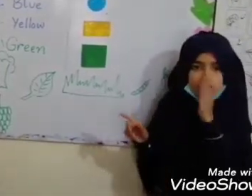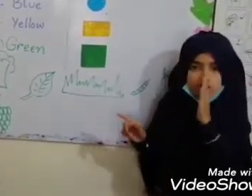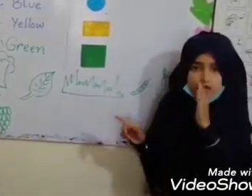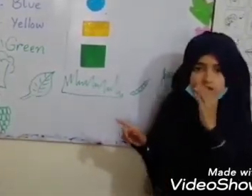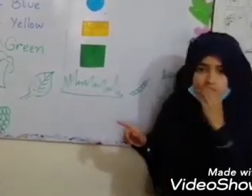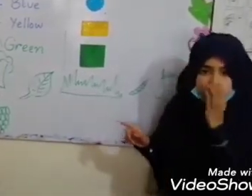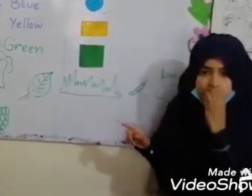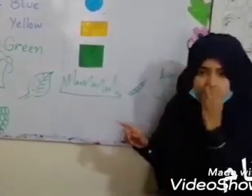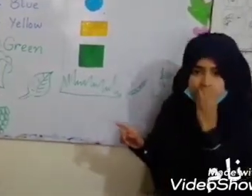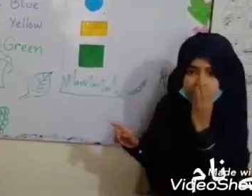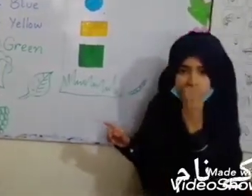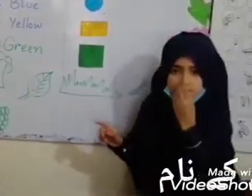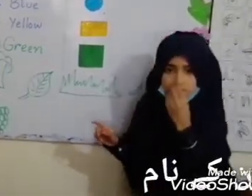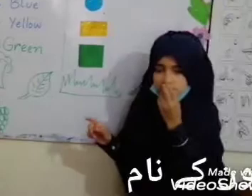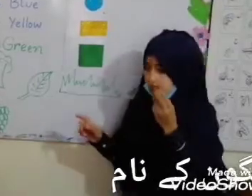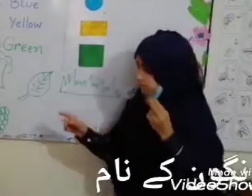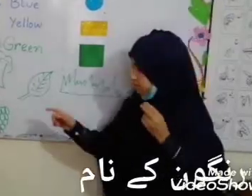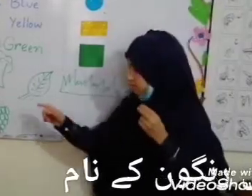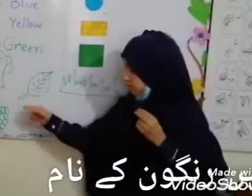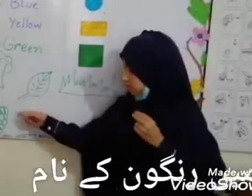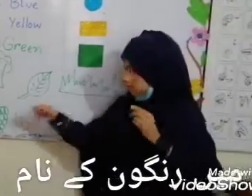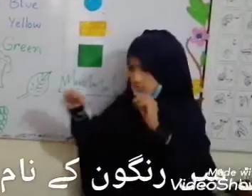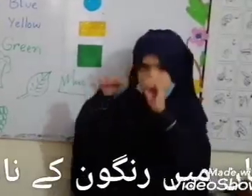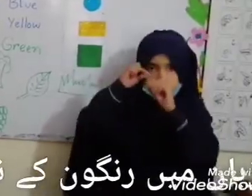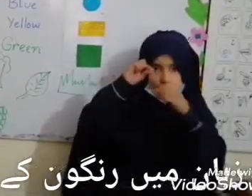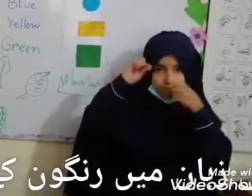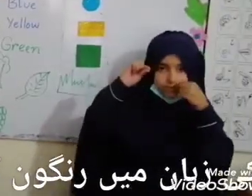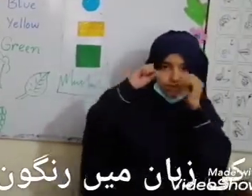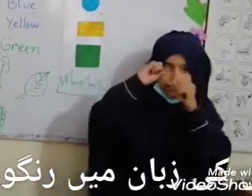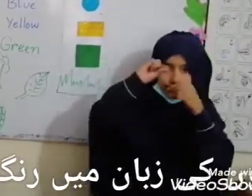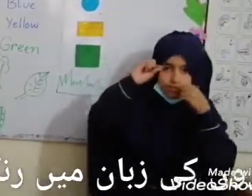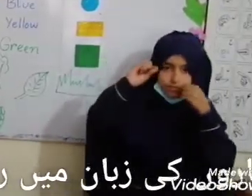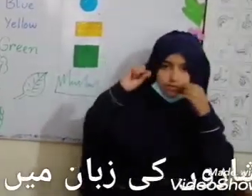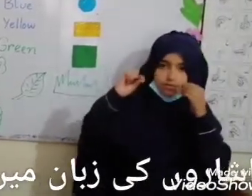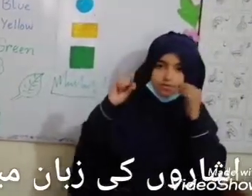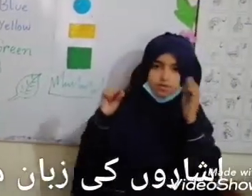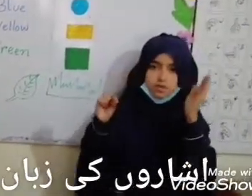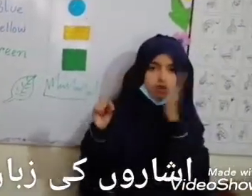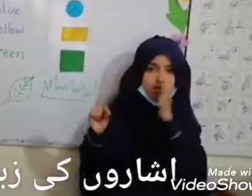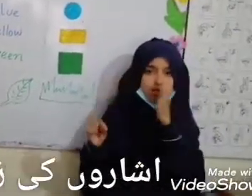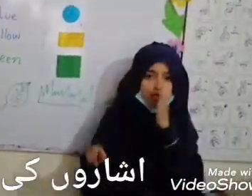पियर और छठा है ग्रेप्स, अंगूर।